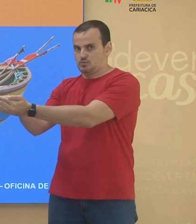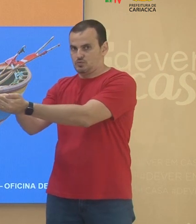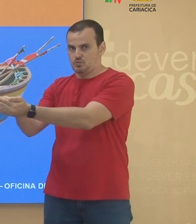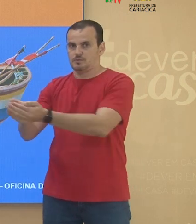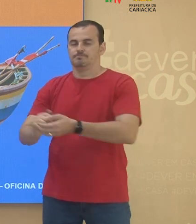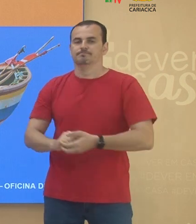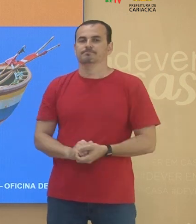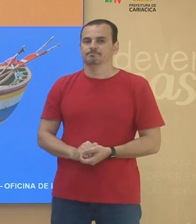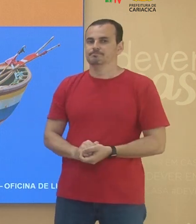Barco.